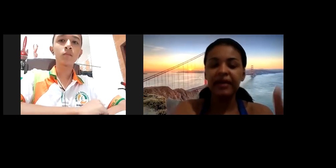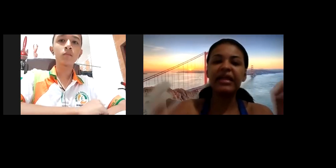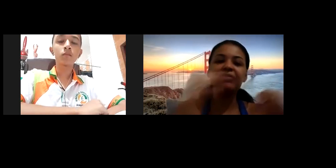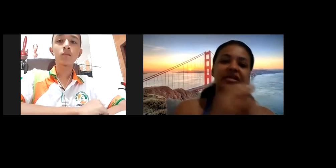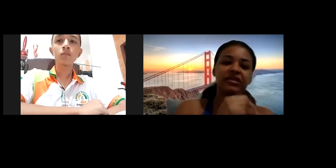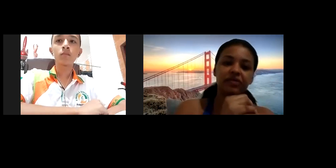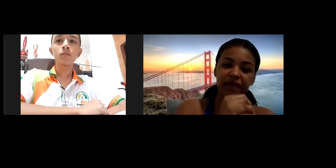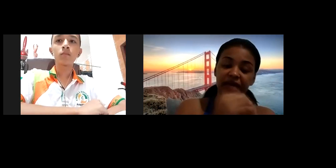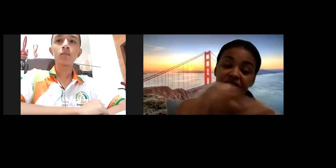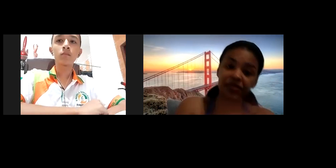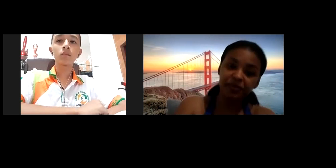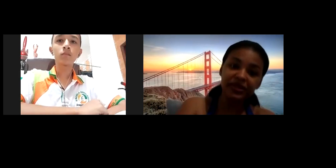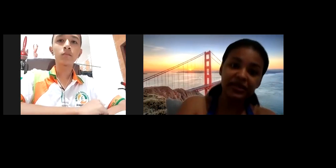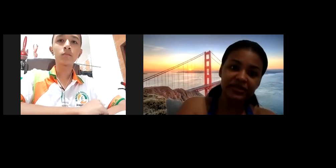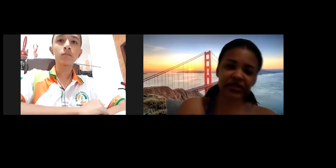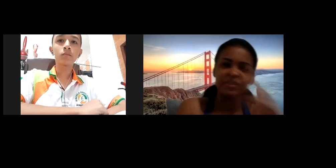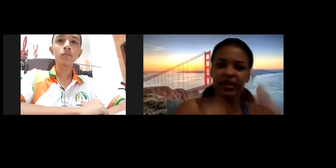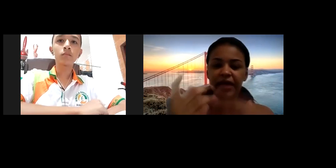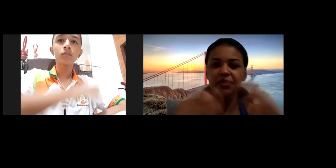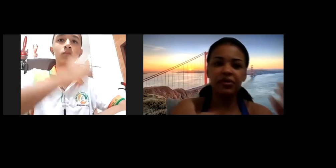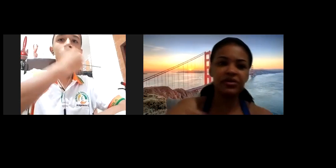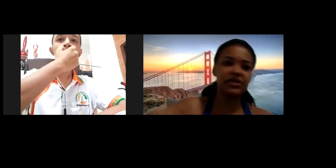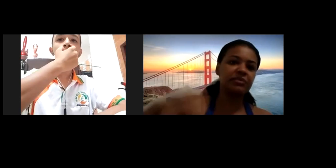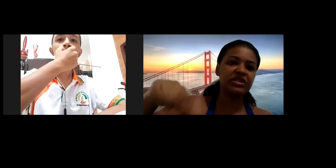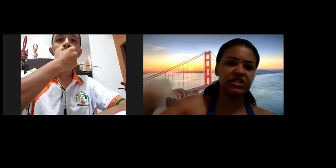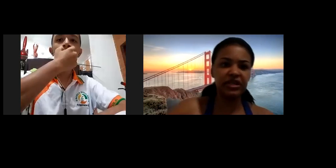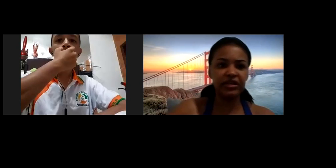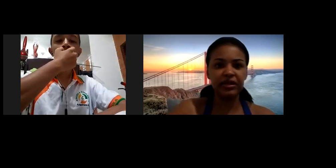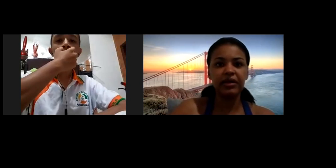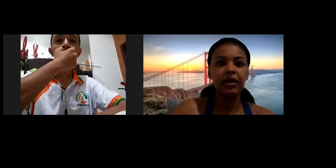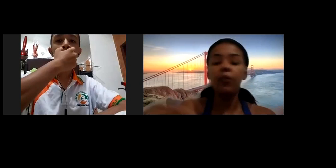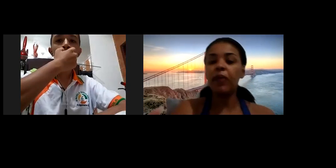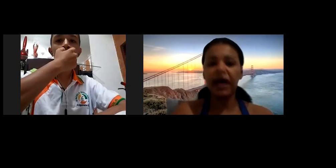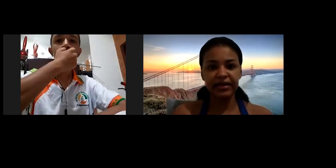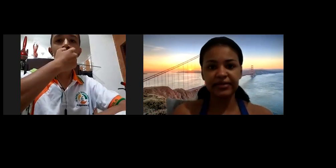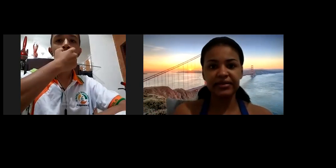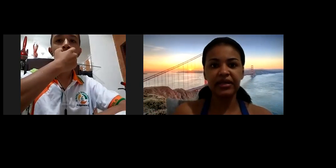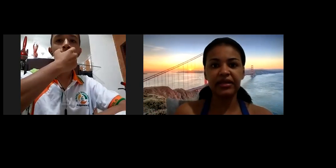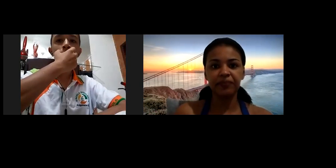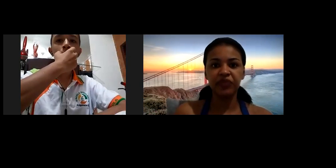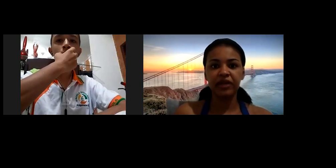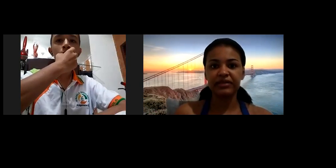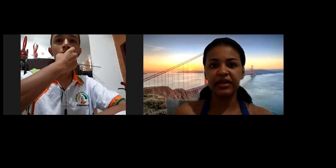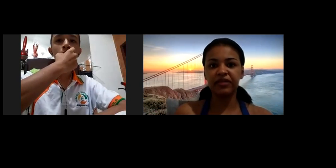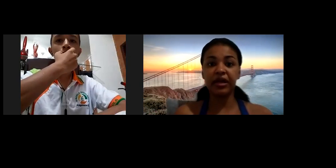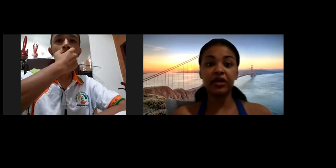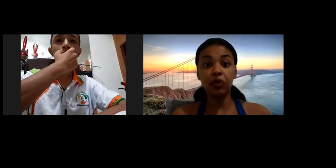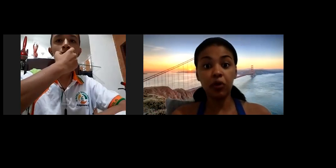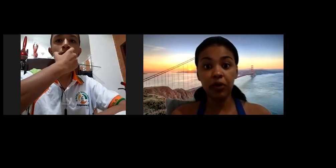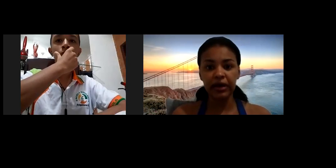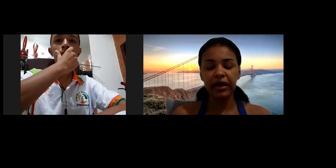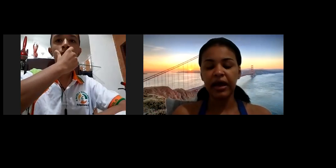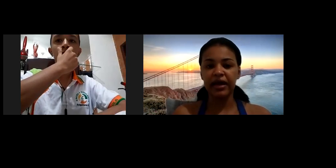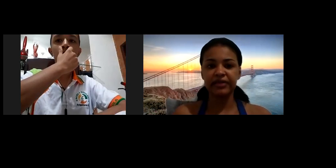naturalmente e temos as não as não espontâneas que a gente tem que dar um empurrãozinho uma mexida uma aquecida dá